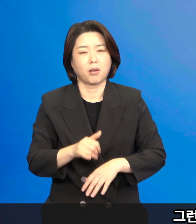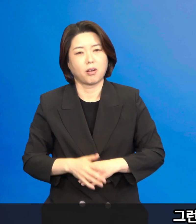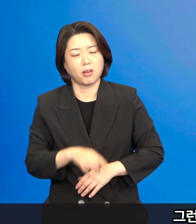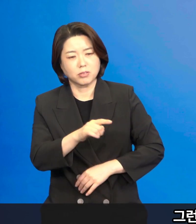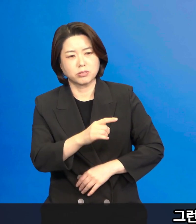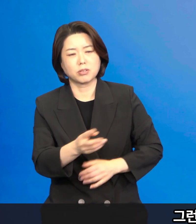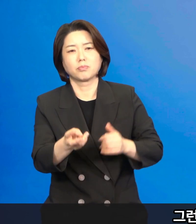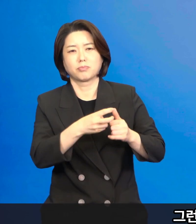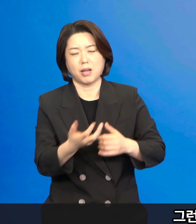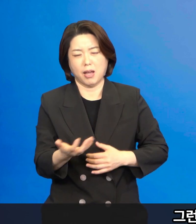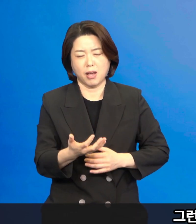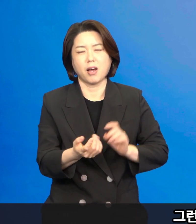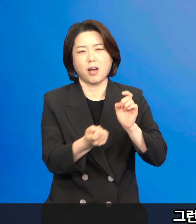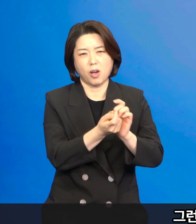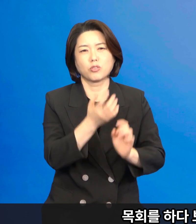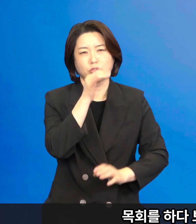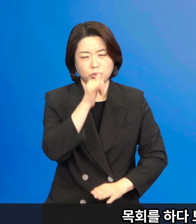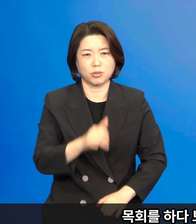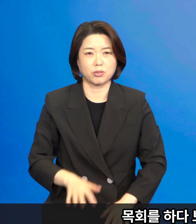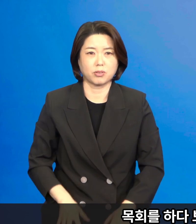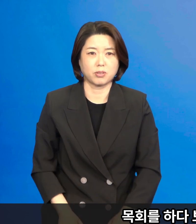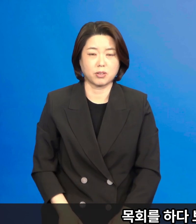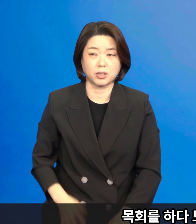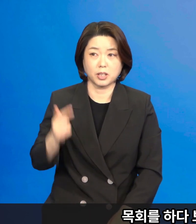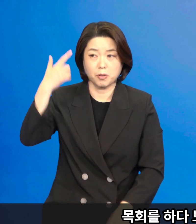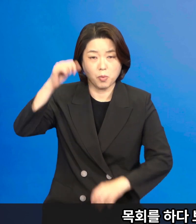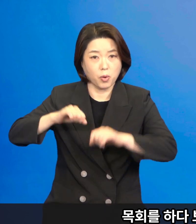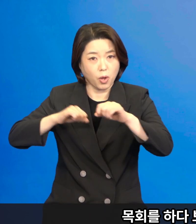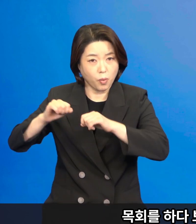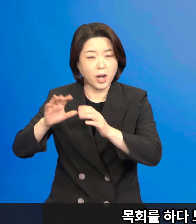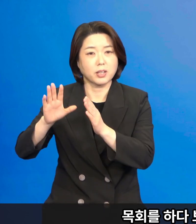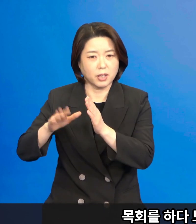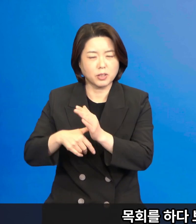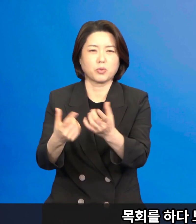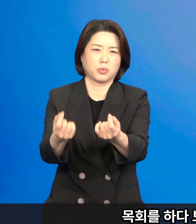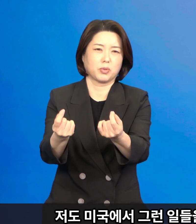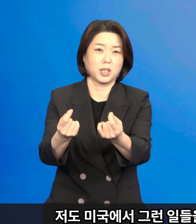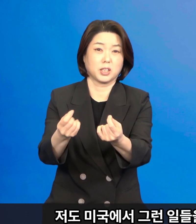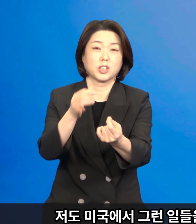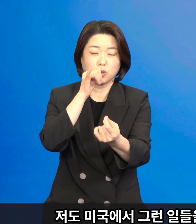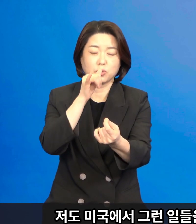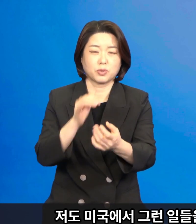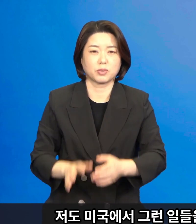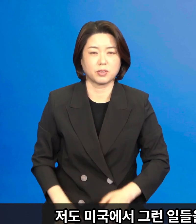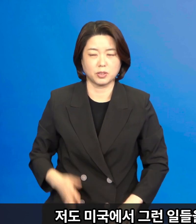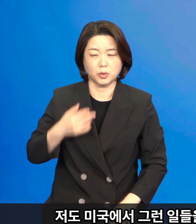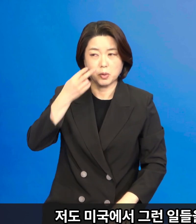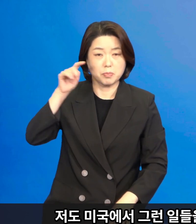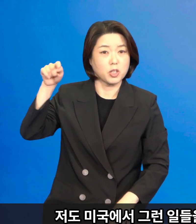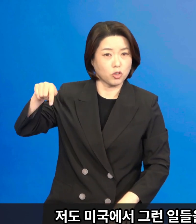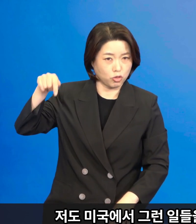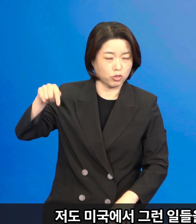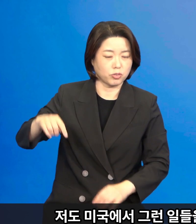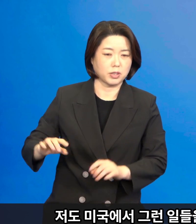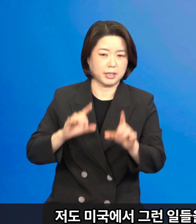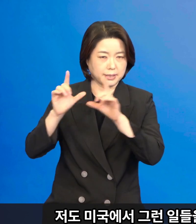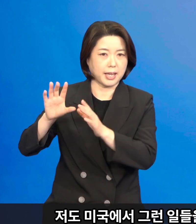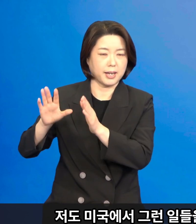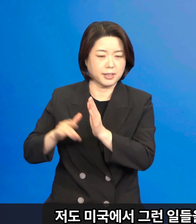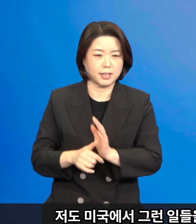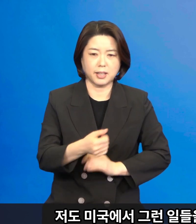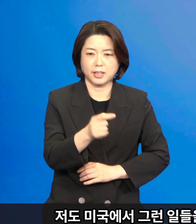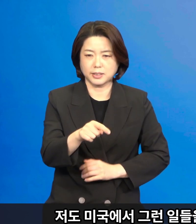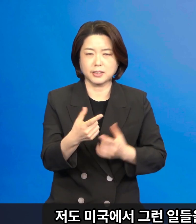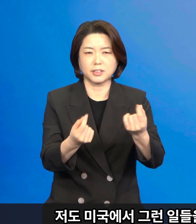그런 아픔들이 있죠. 목회를 하다 보면 또 그럴 때가 있어요. 저도 미국에서 그런 일들을 여러